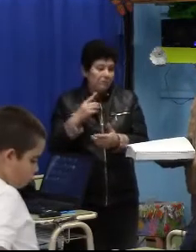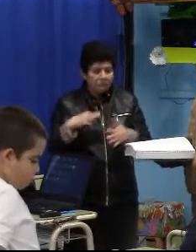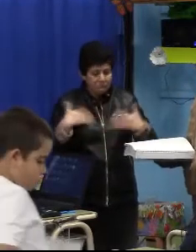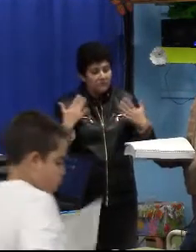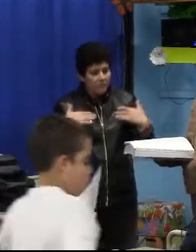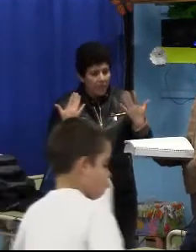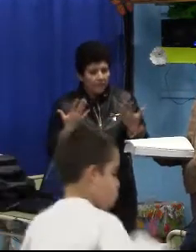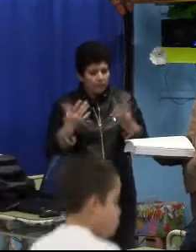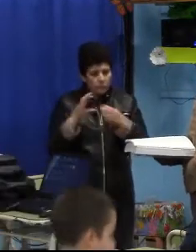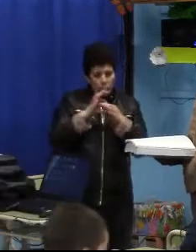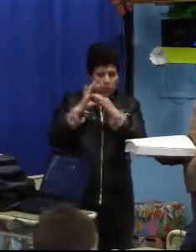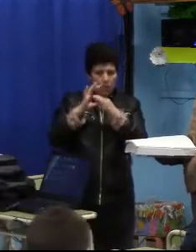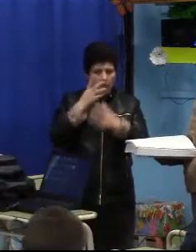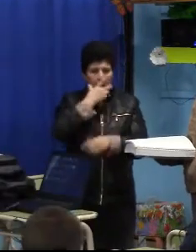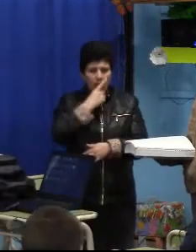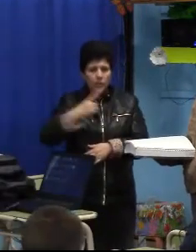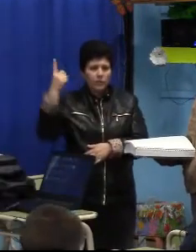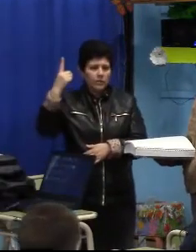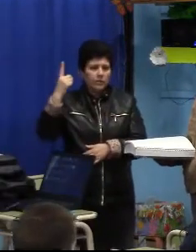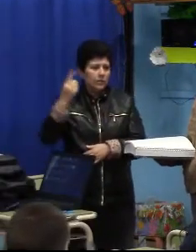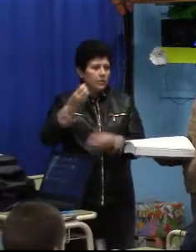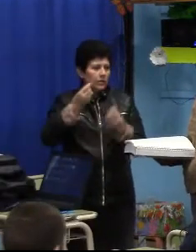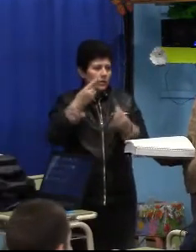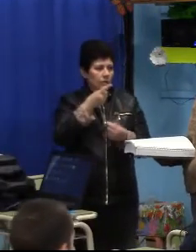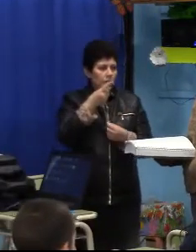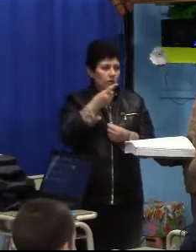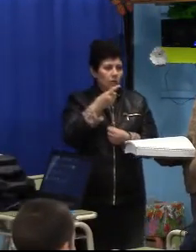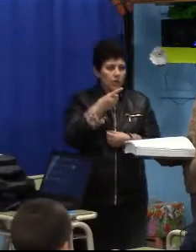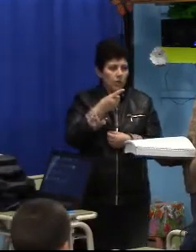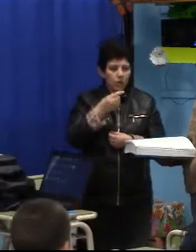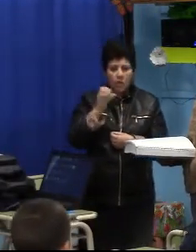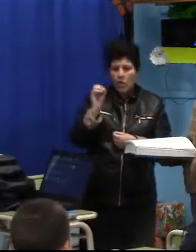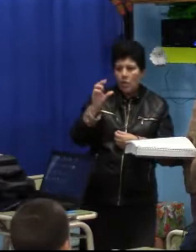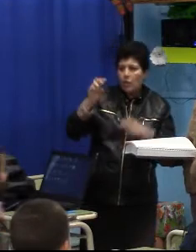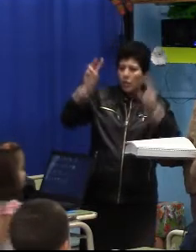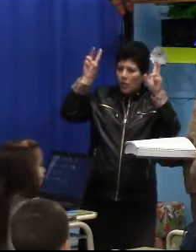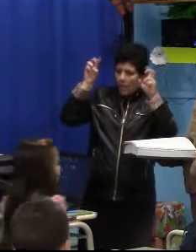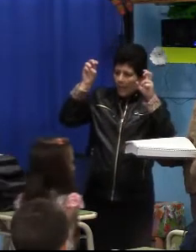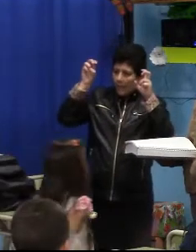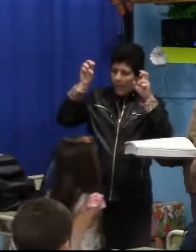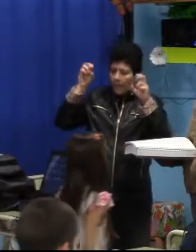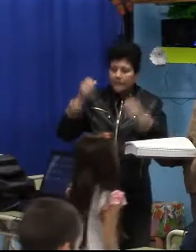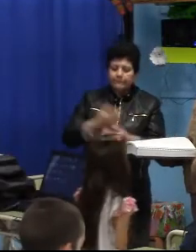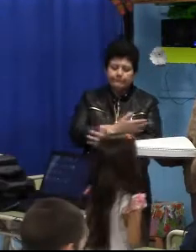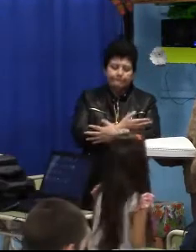sufrimientos. Ella compuso el himno Salvo en los tiernos brazos.